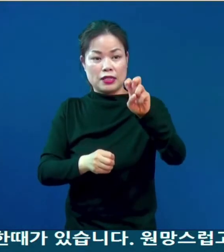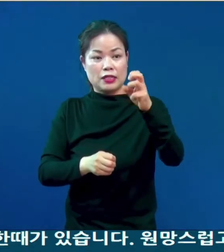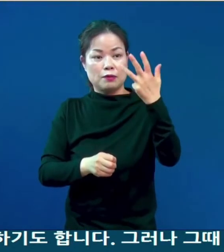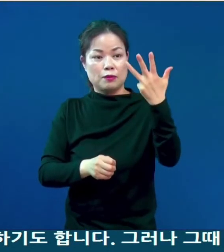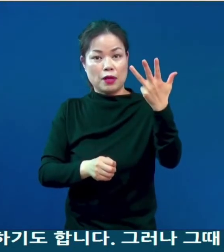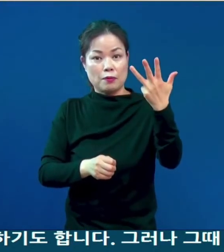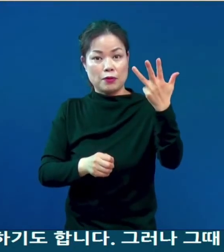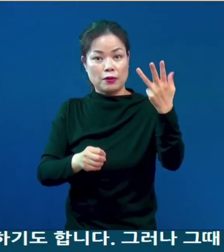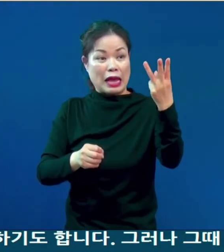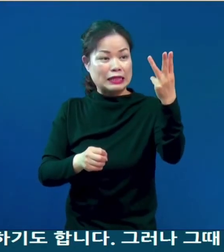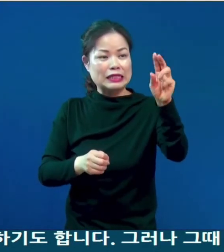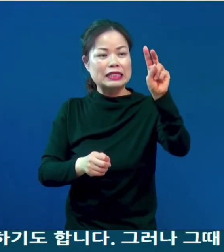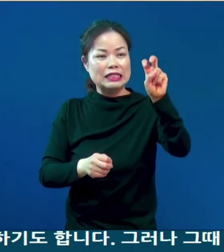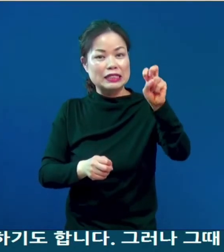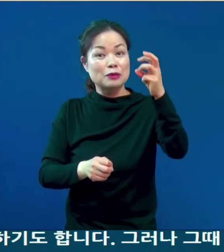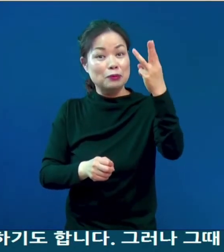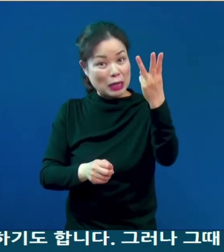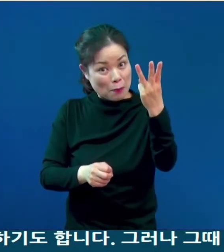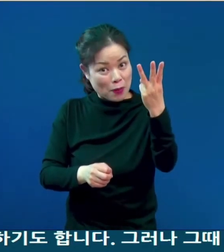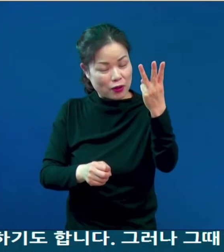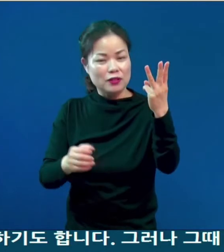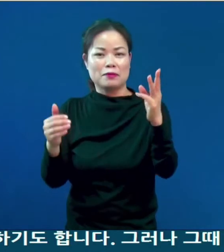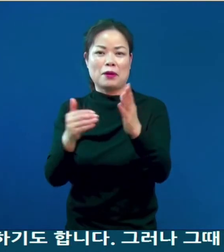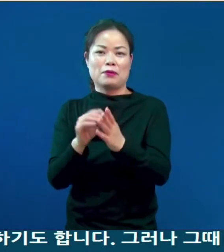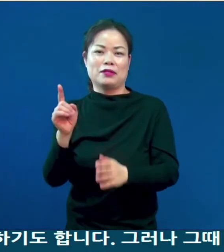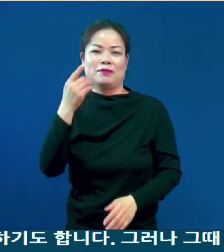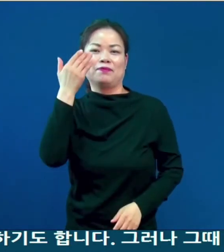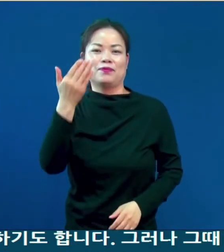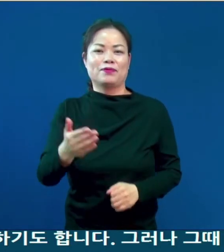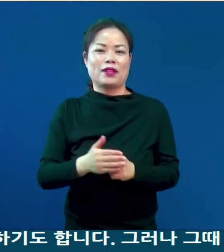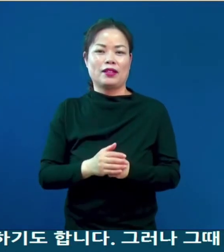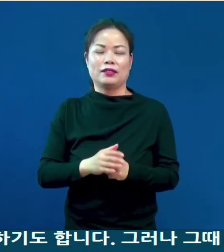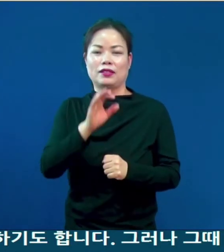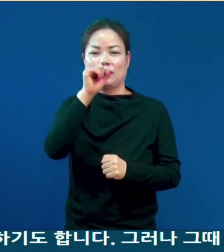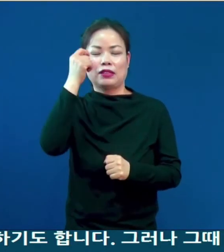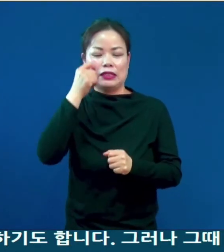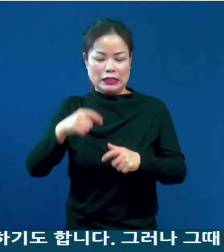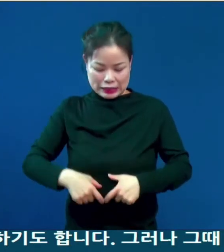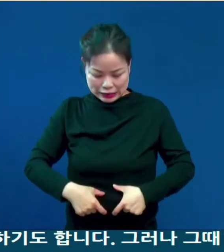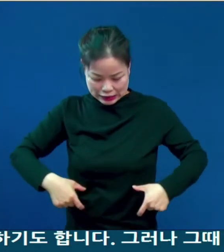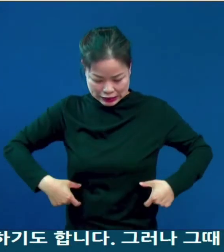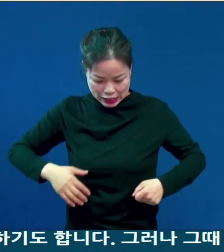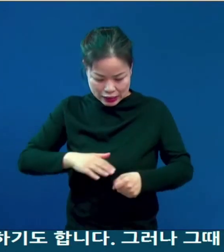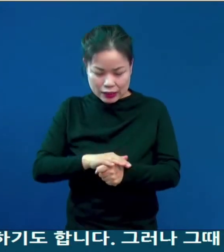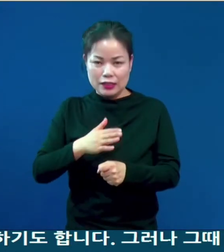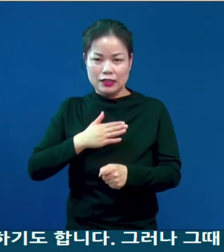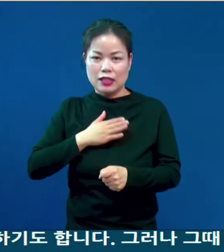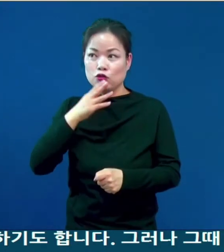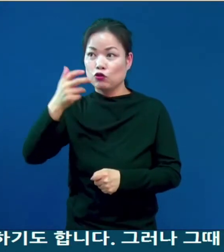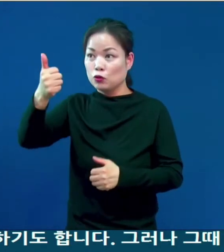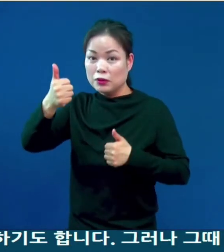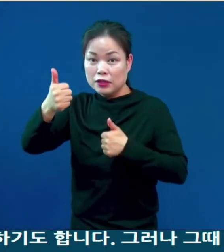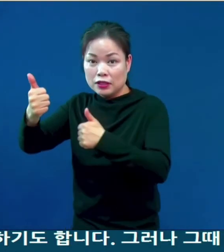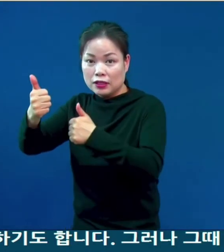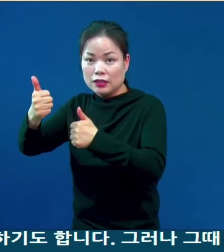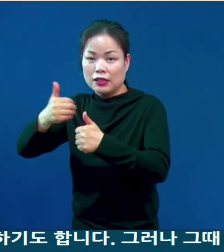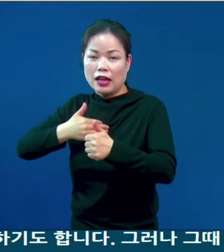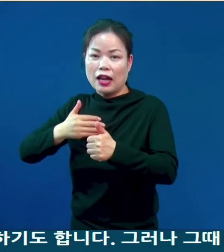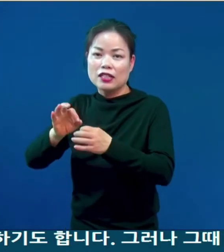어떻게 마무리됩니까? 나의 평생의 선하심과 인자하심이 정녕 나를 따르리니 내가 여호와의 집에